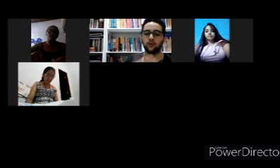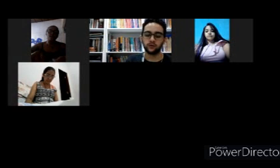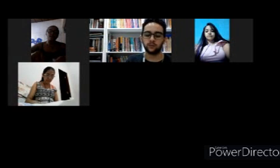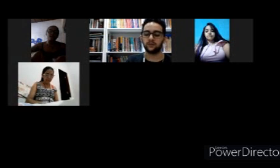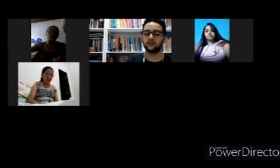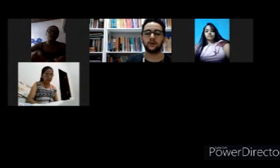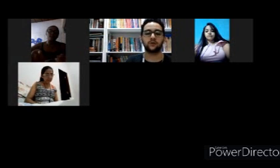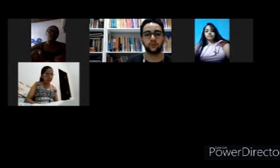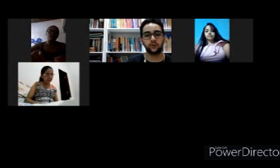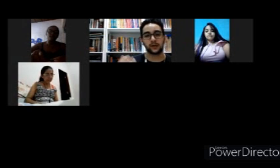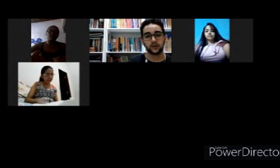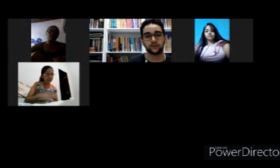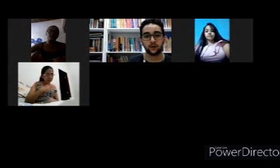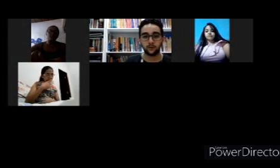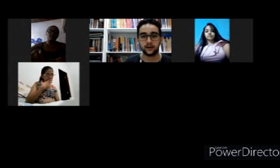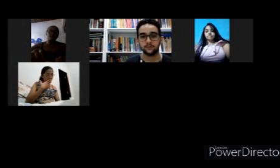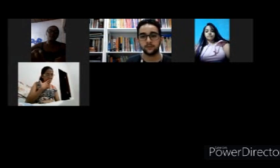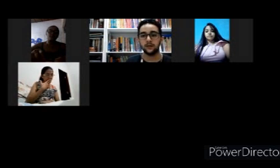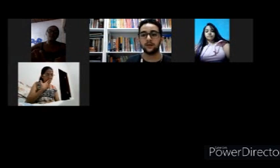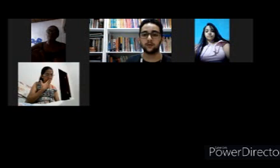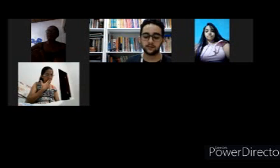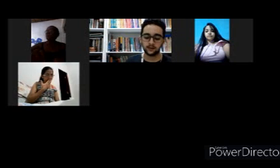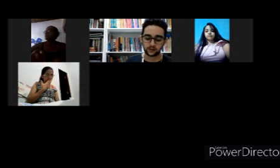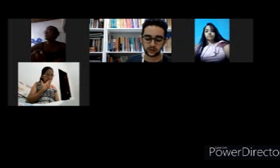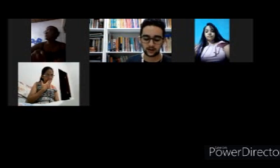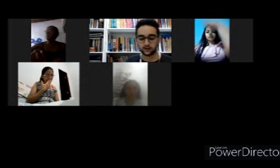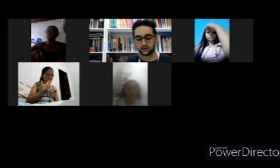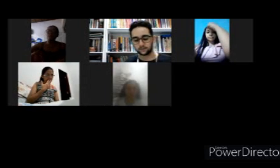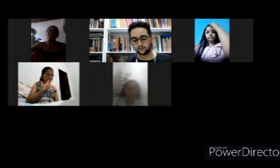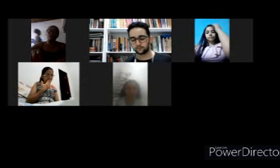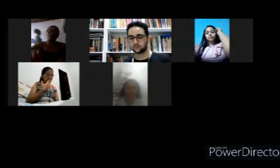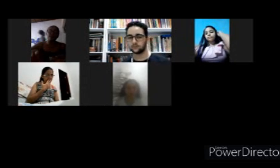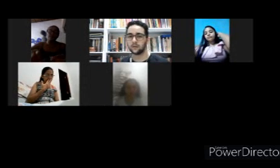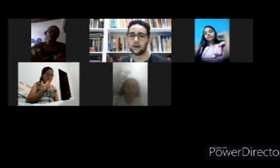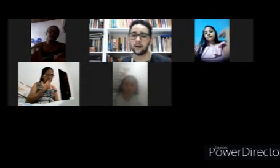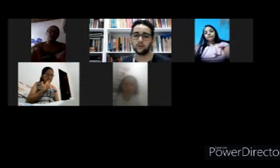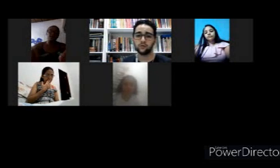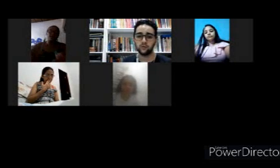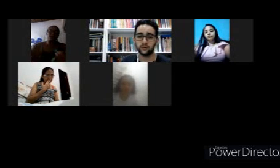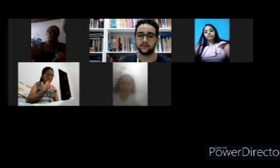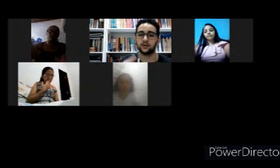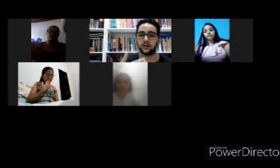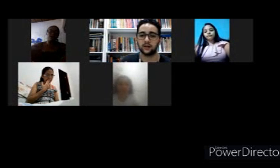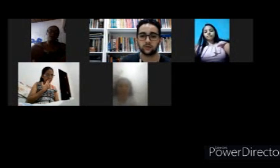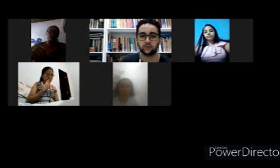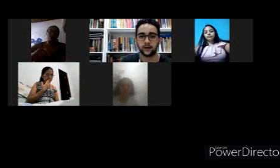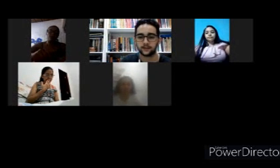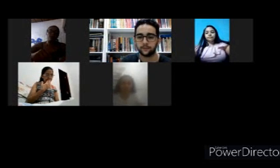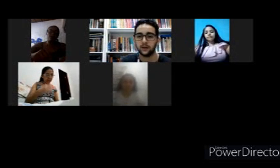hoje, depois dessa parte de cultura, que a gente vai abordar, que são as identidades do surdo, as identidades culturais.